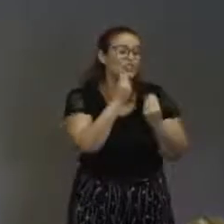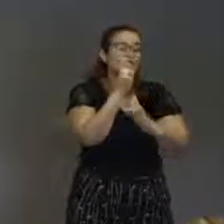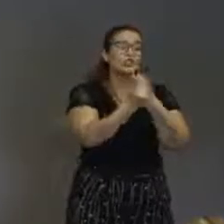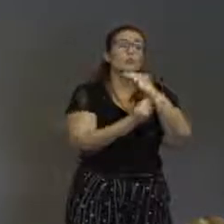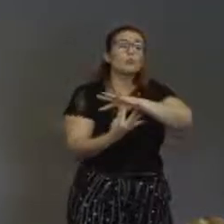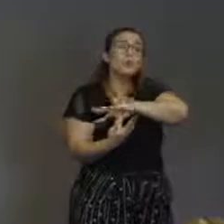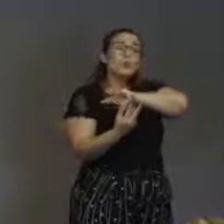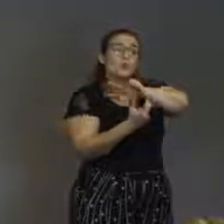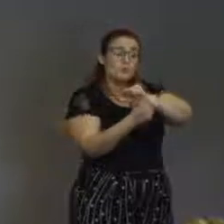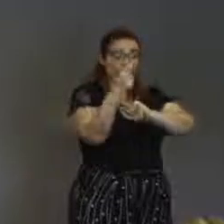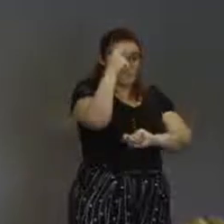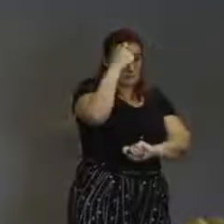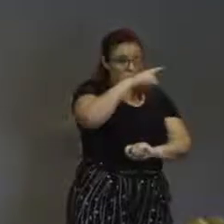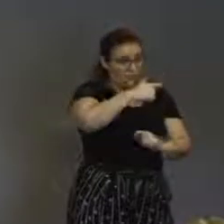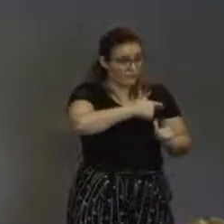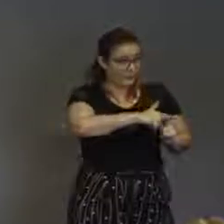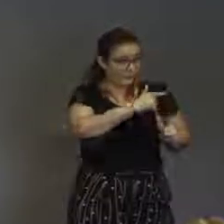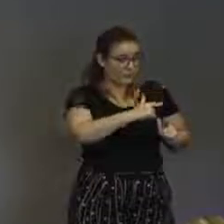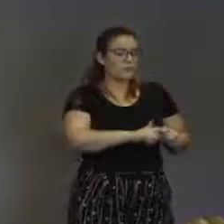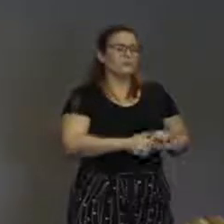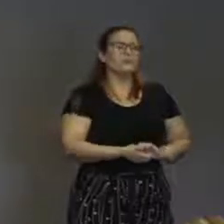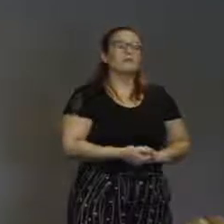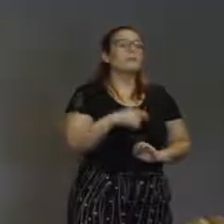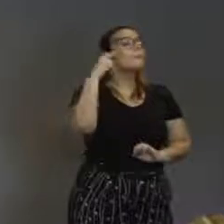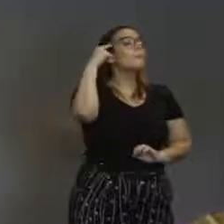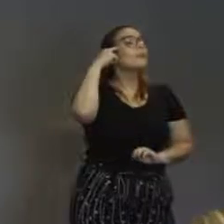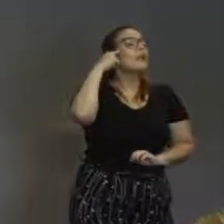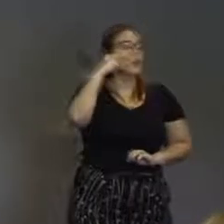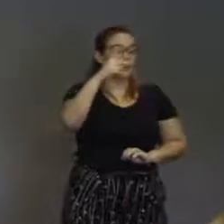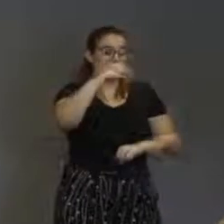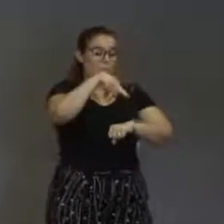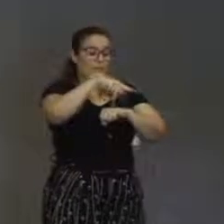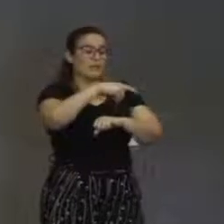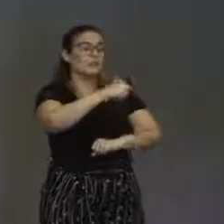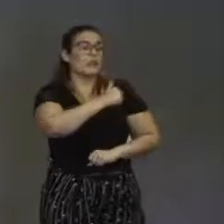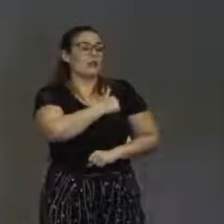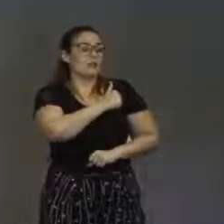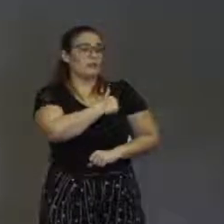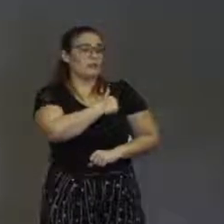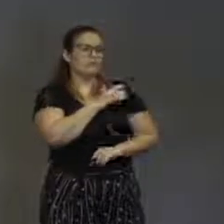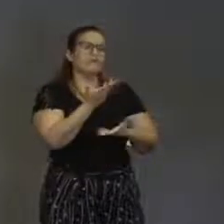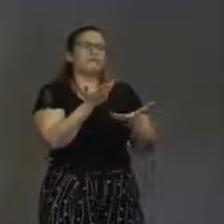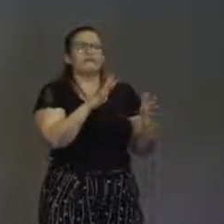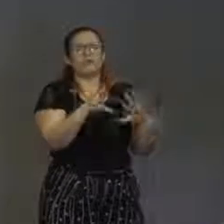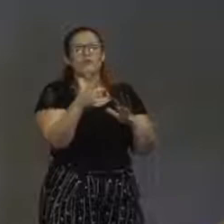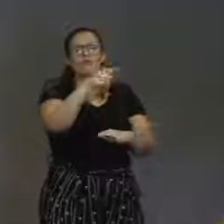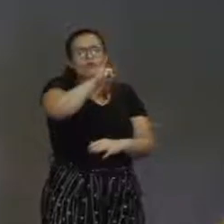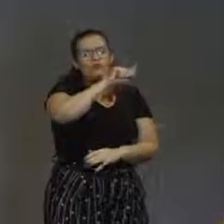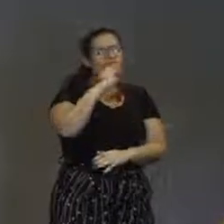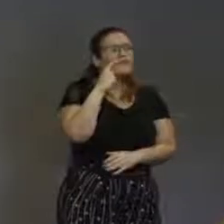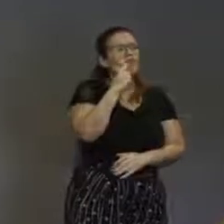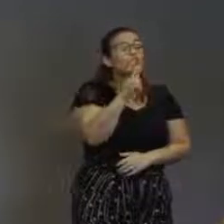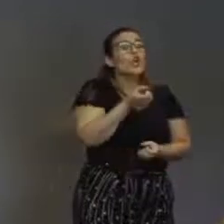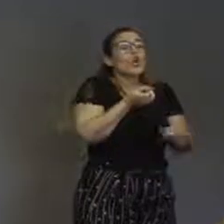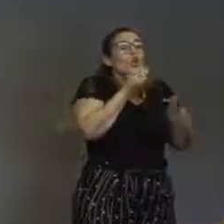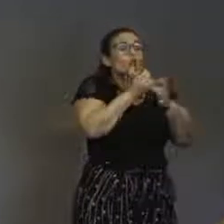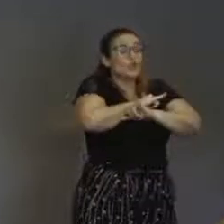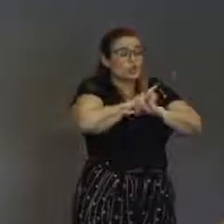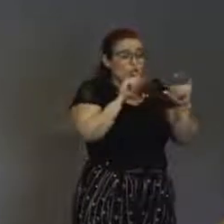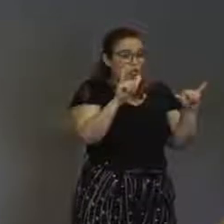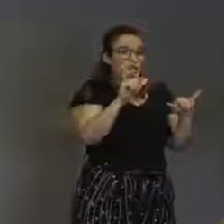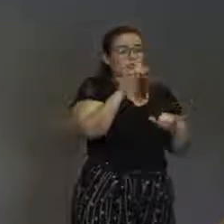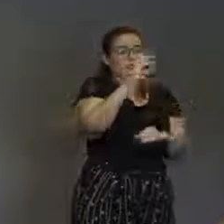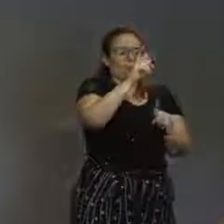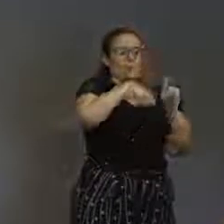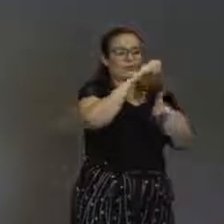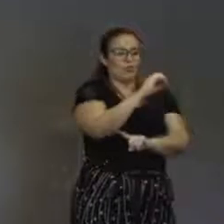essas questões, se a gente for para o Canadá, talvez vocês tenham visto isso, uma notícia agora de outubro, enfim, a